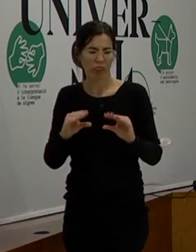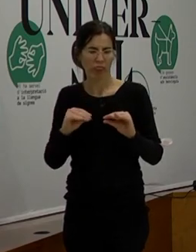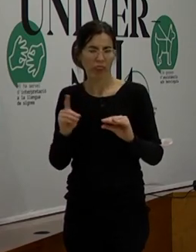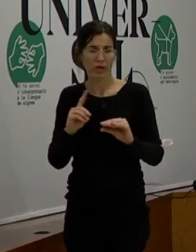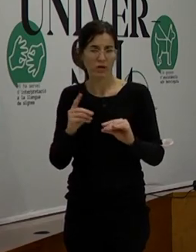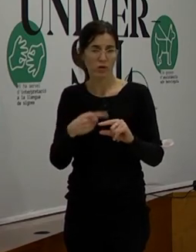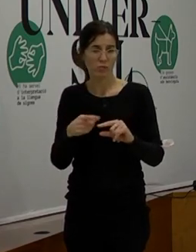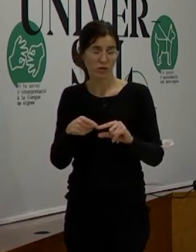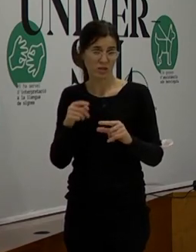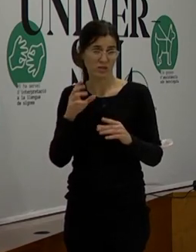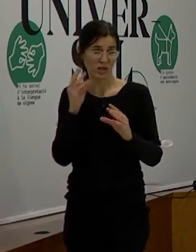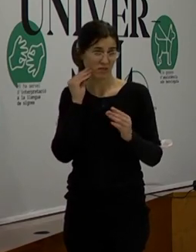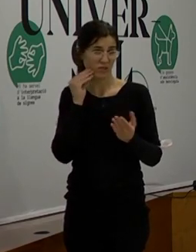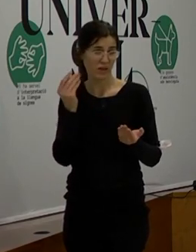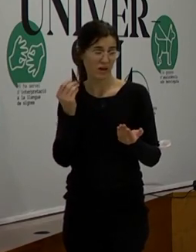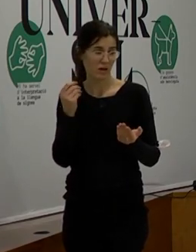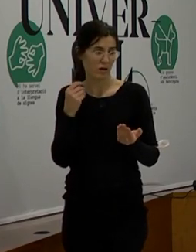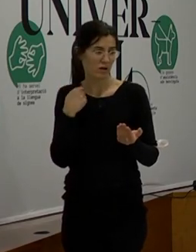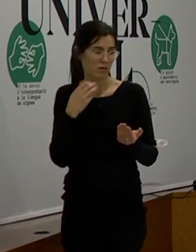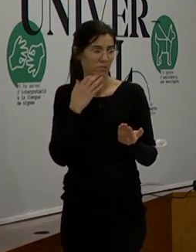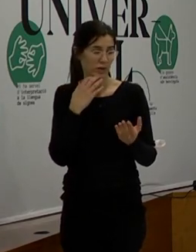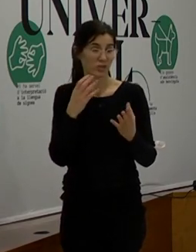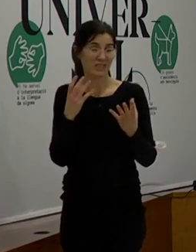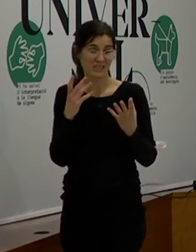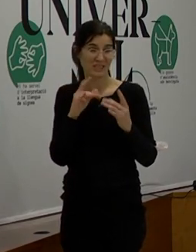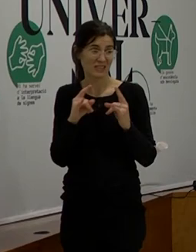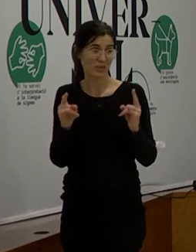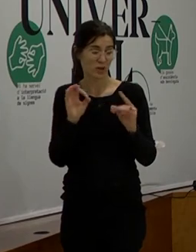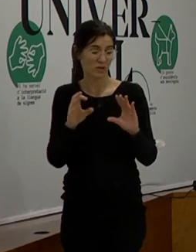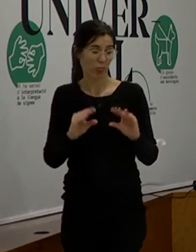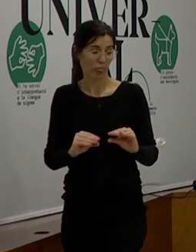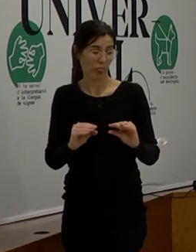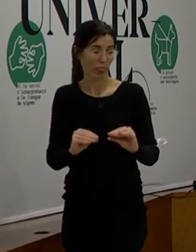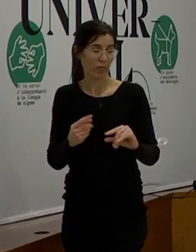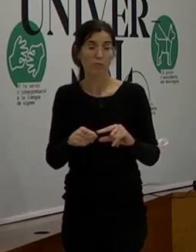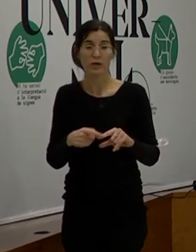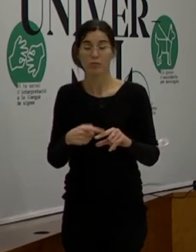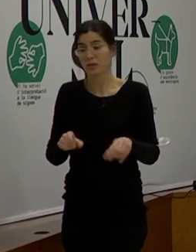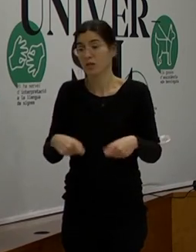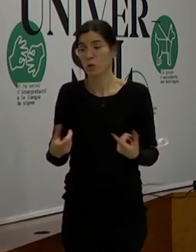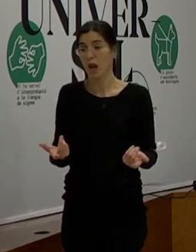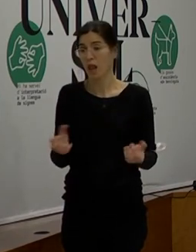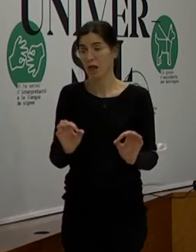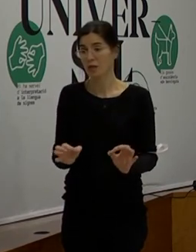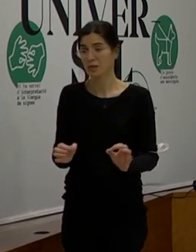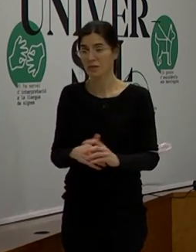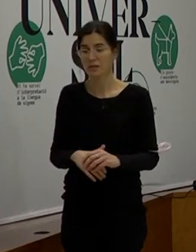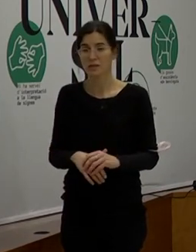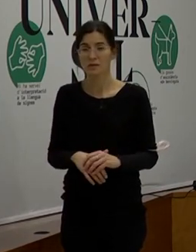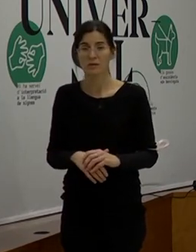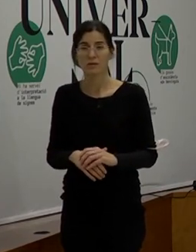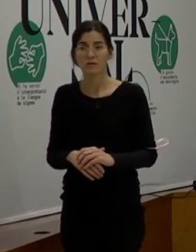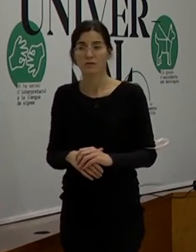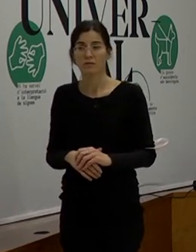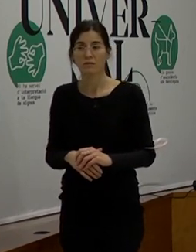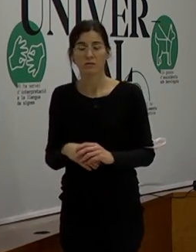què? Perquè és artificial. En canvi, si és natural, t'esfonses. Per què? Perquè és natural. ¿Vale? I aquí,